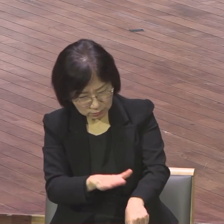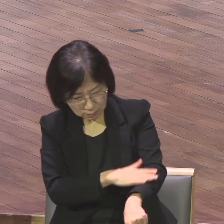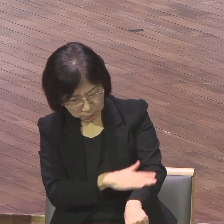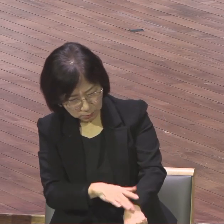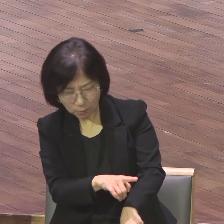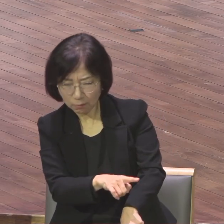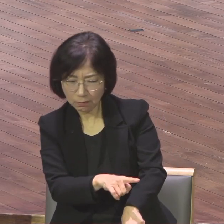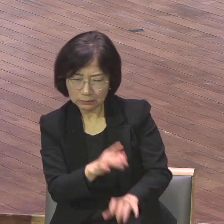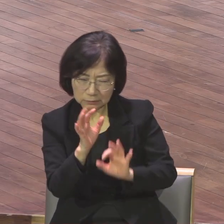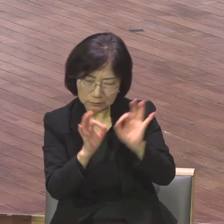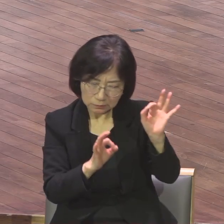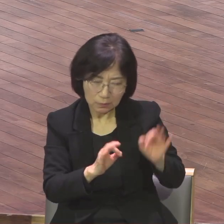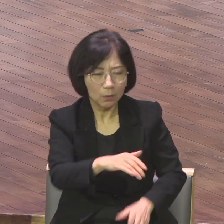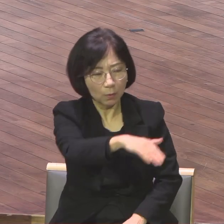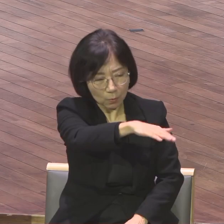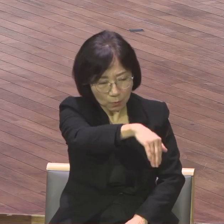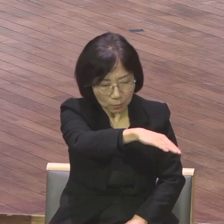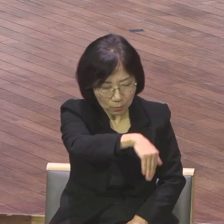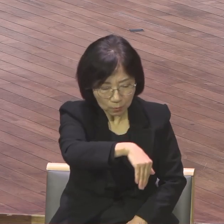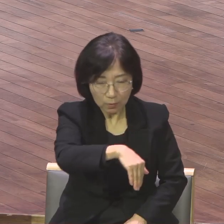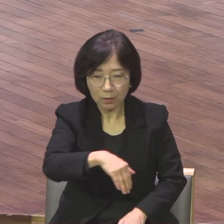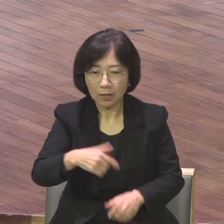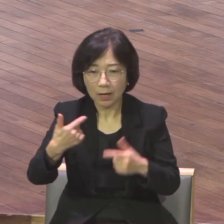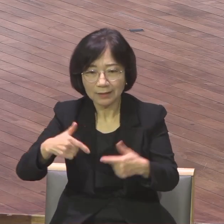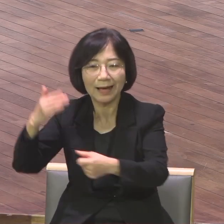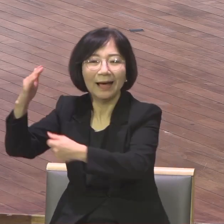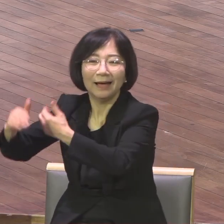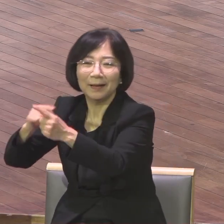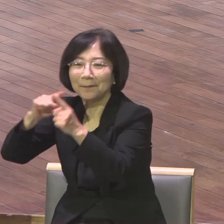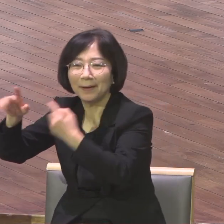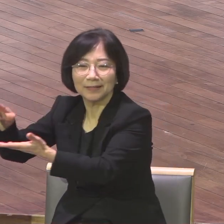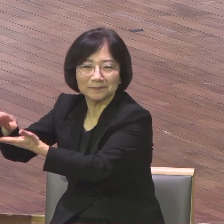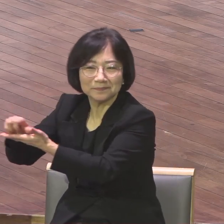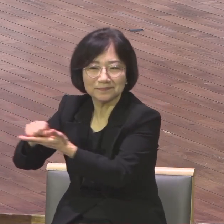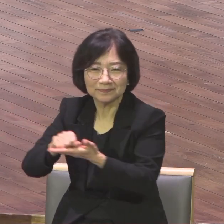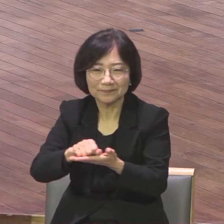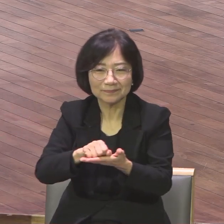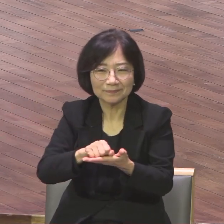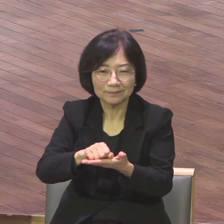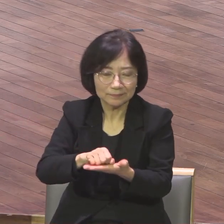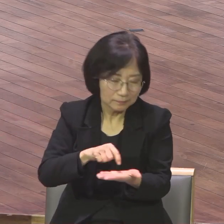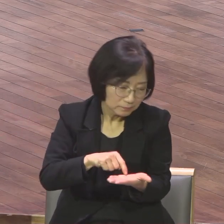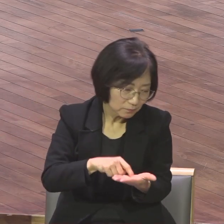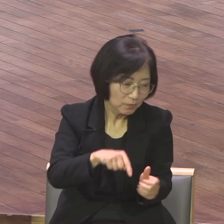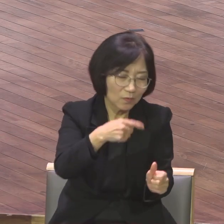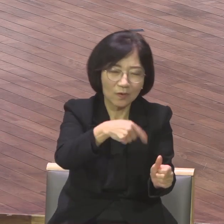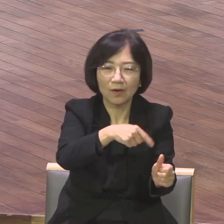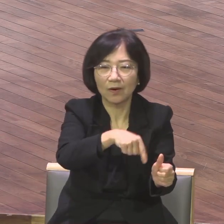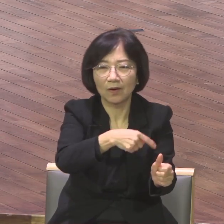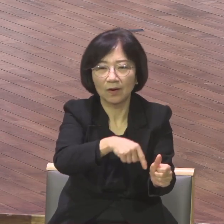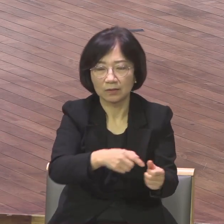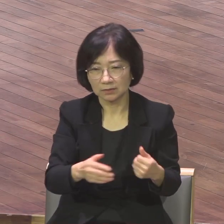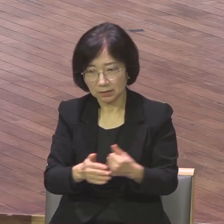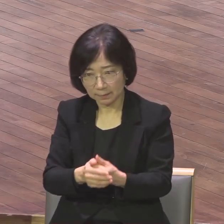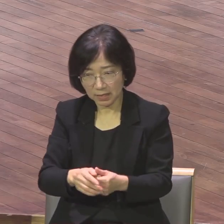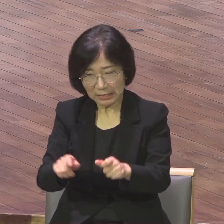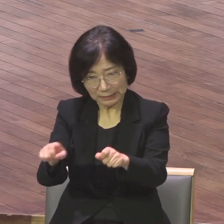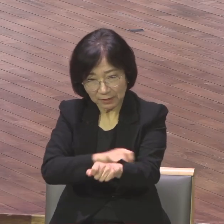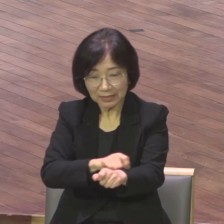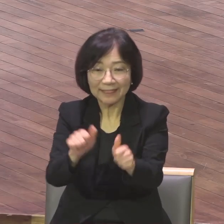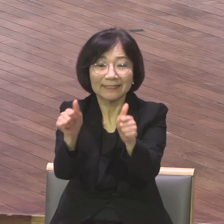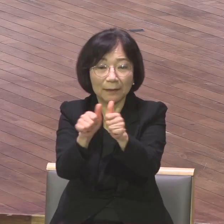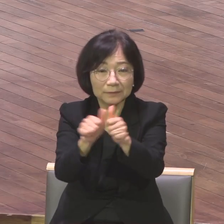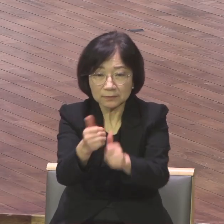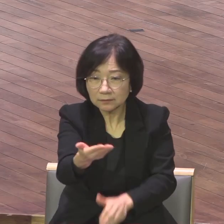말씀으로 가르쳤다. 그래서 아버지들은요, 하나님 말씀을 많이 묵상하고 있어야 돼요.